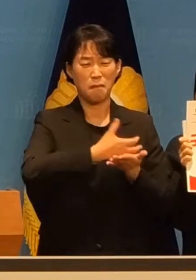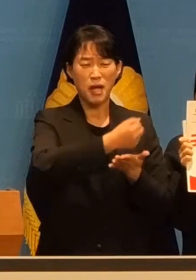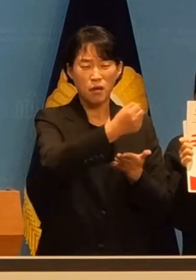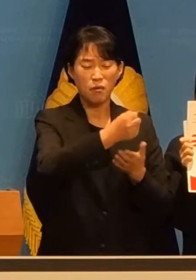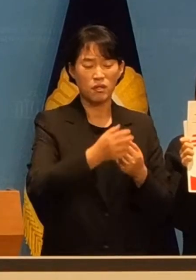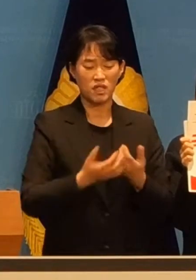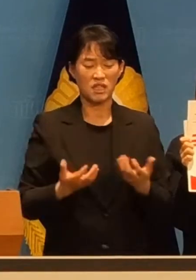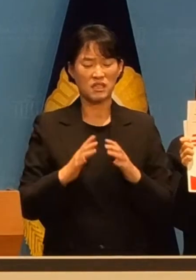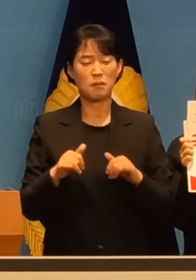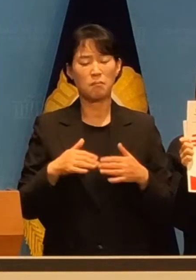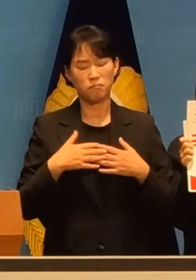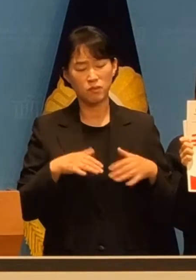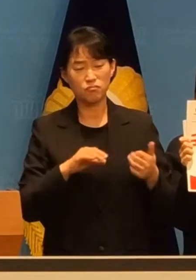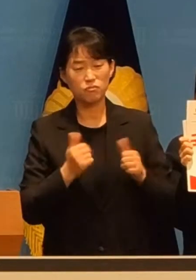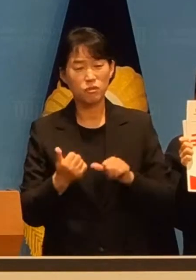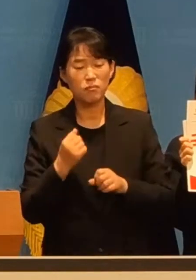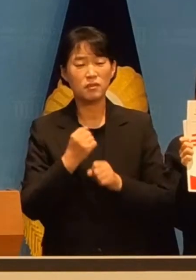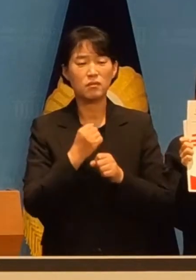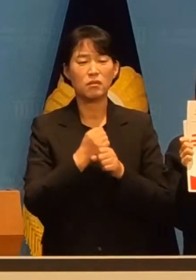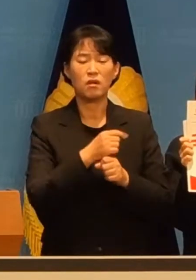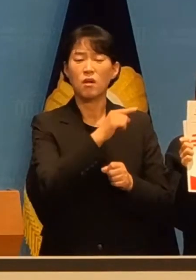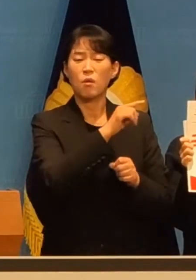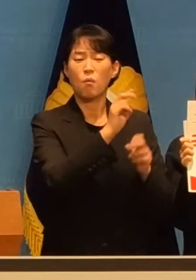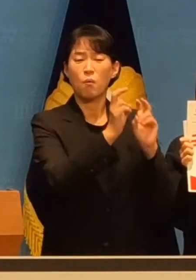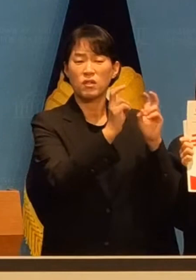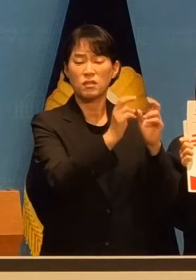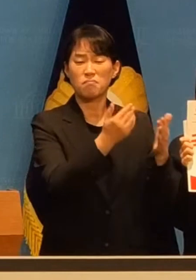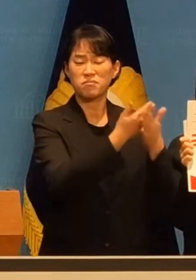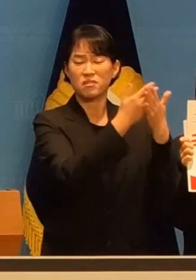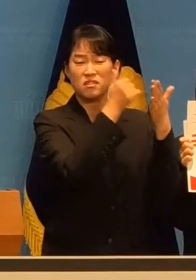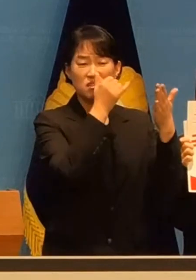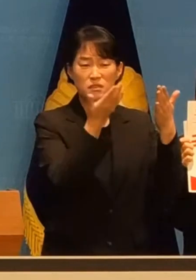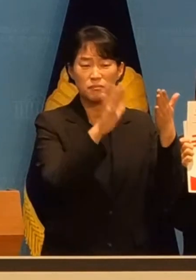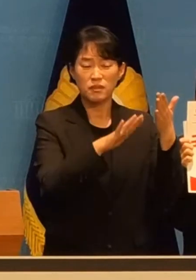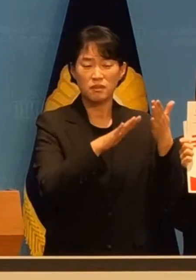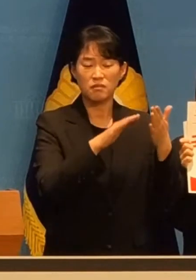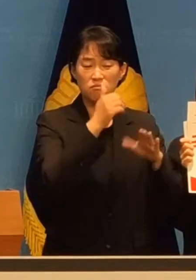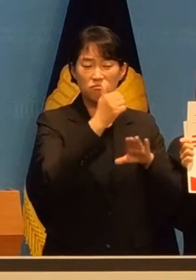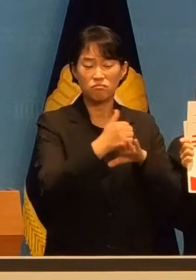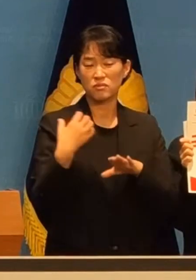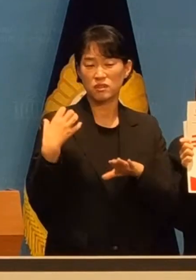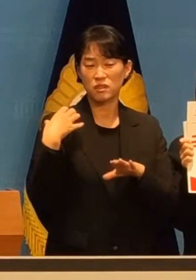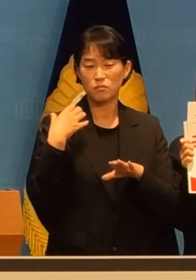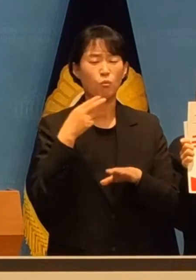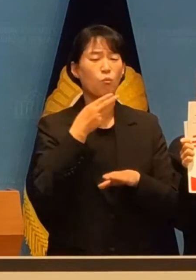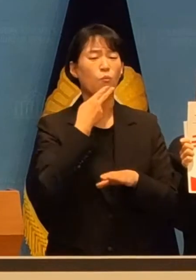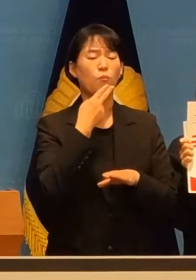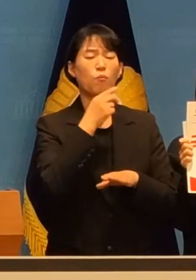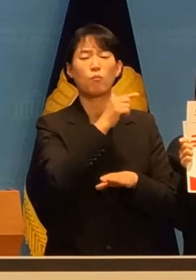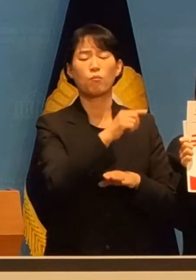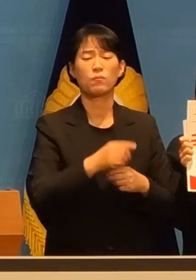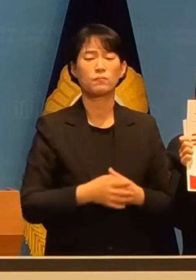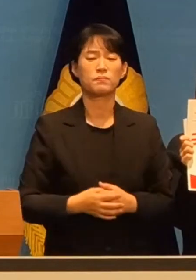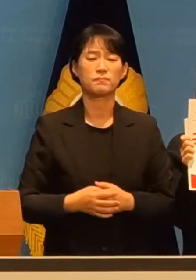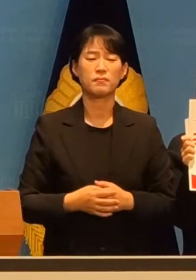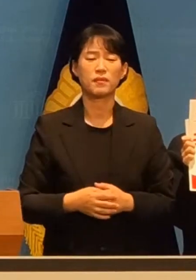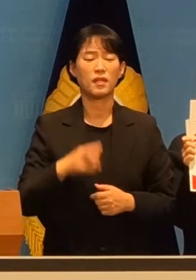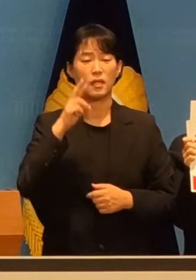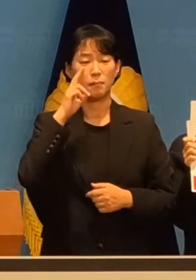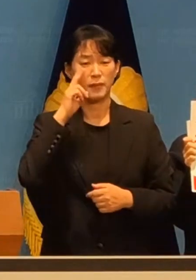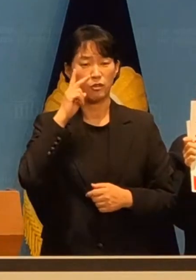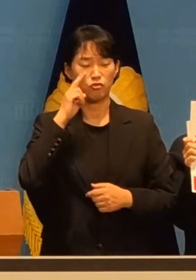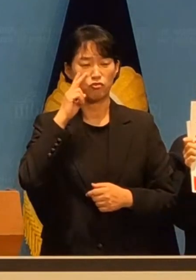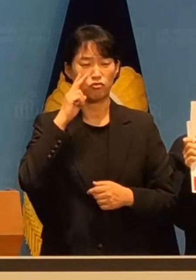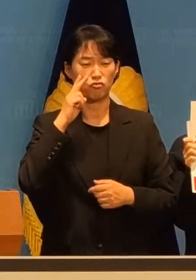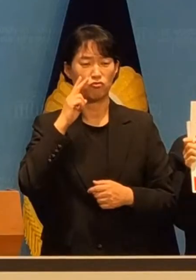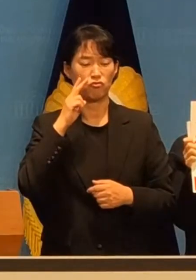내몰며 공룡기업으로 만들었지만 정작 책임은 지지 않고 있습니다. 그 미국